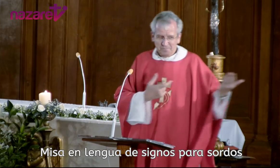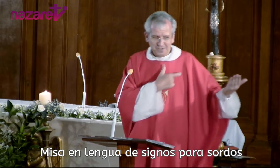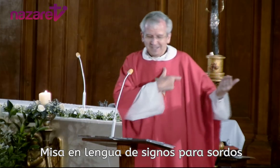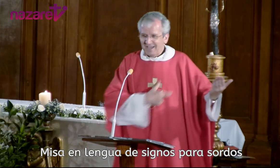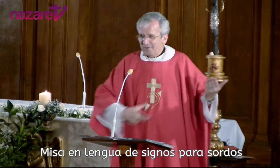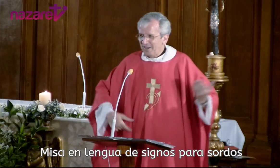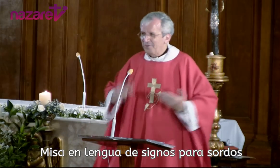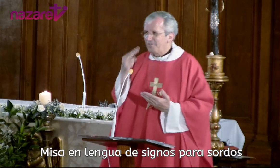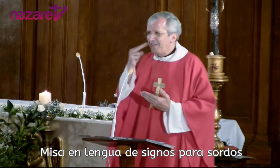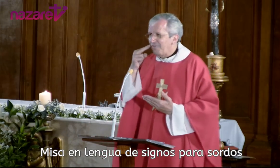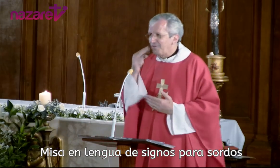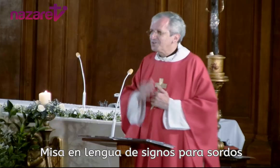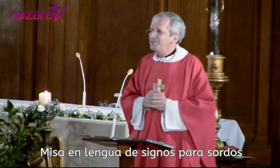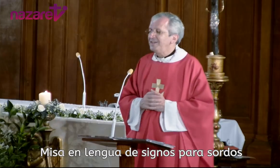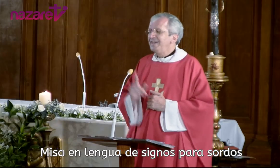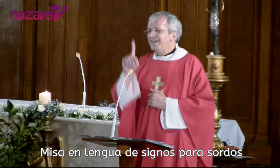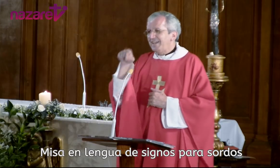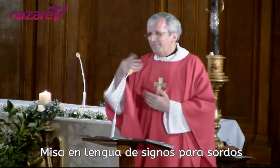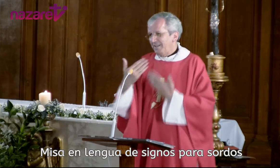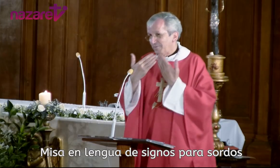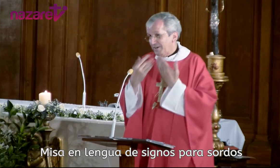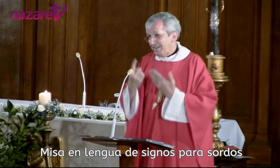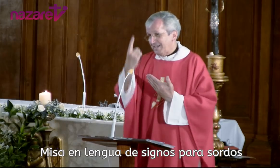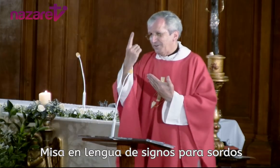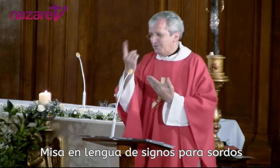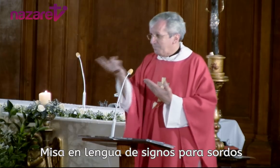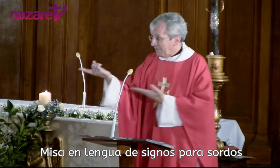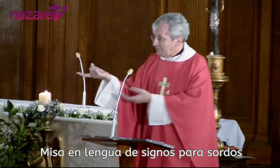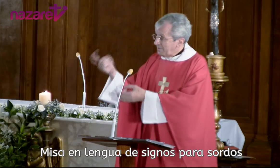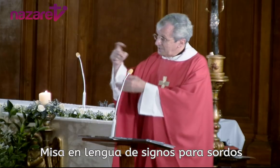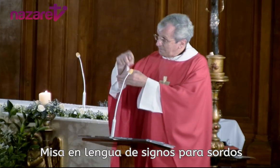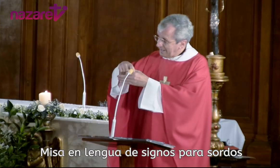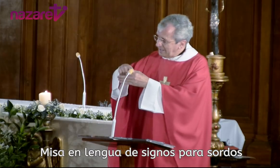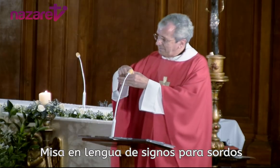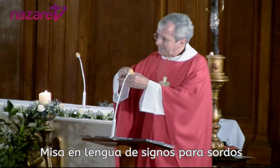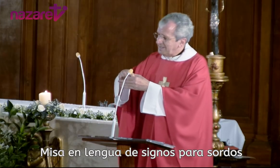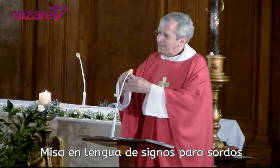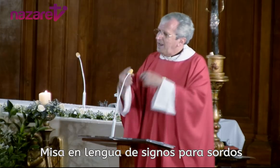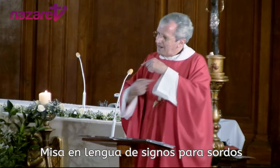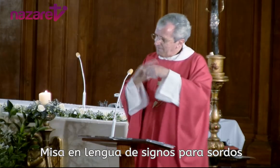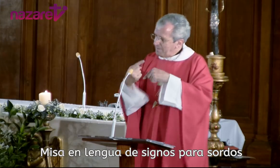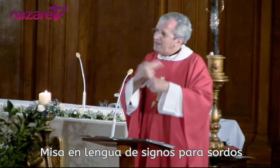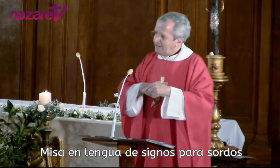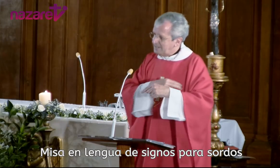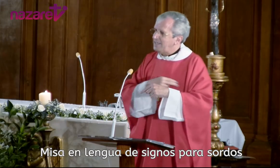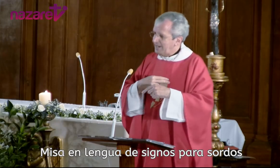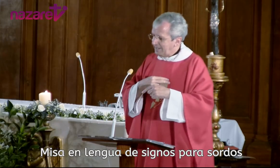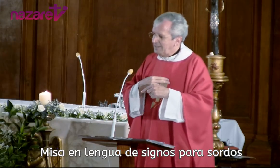este diaconado de Alfonso y también damos gracias a Dios porque os habéis hecho partícipes. La familia cristiana